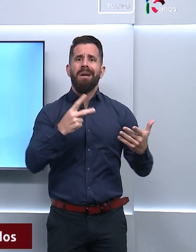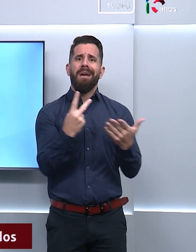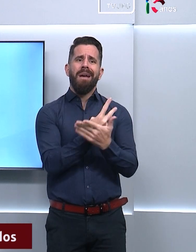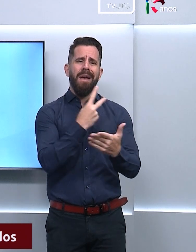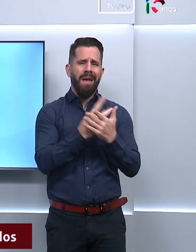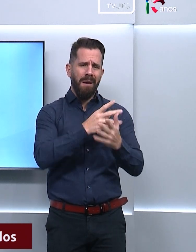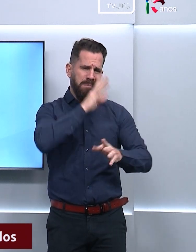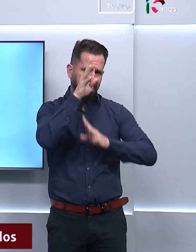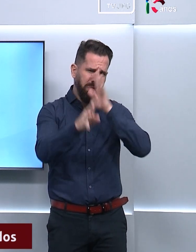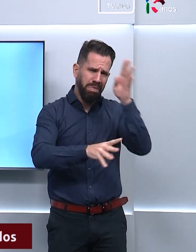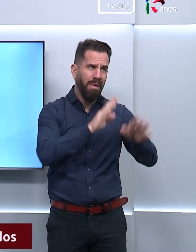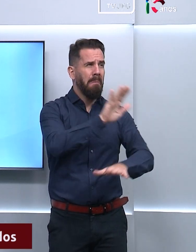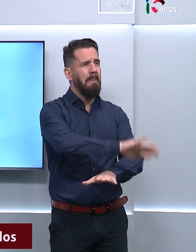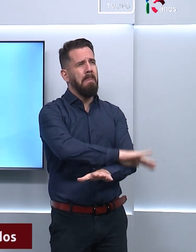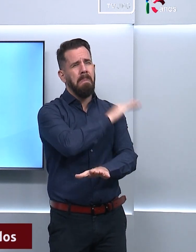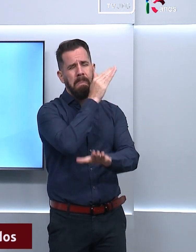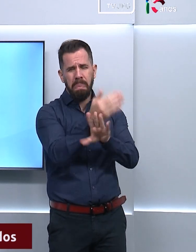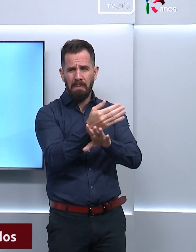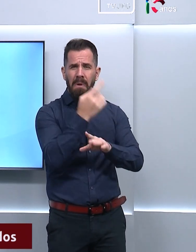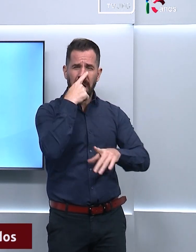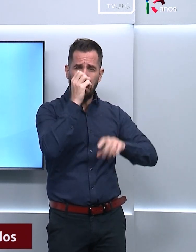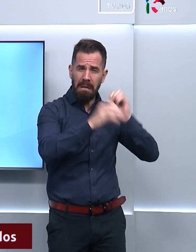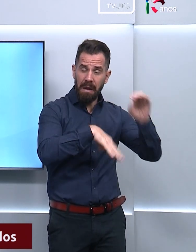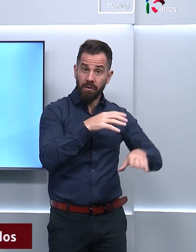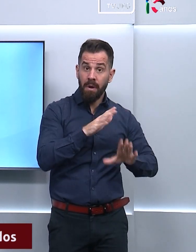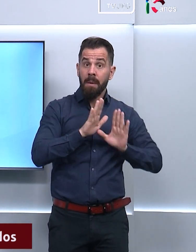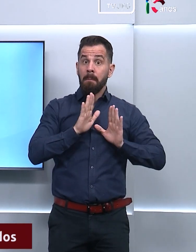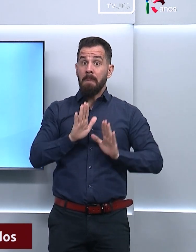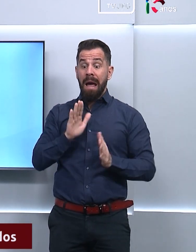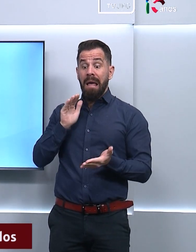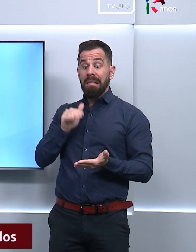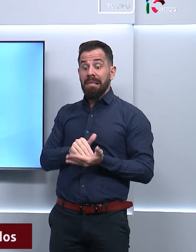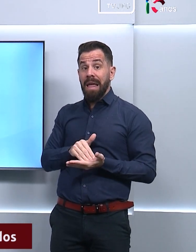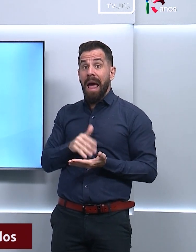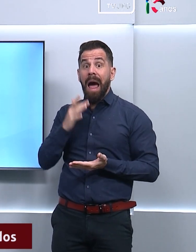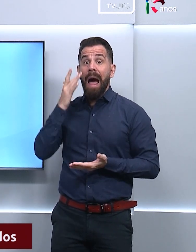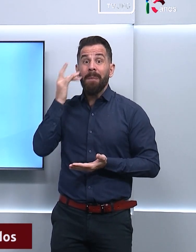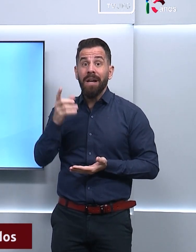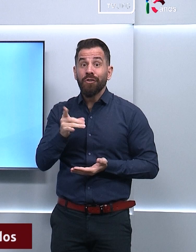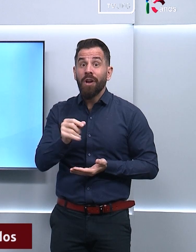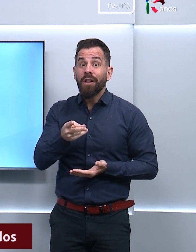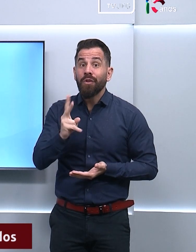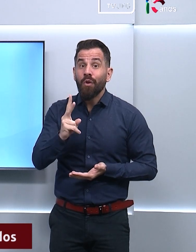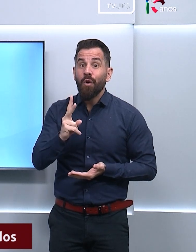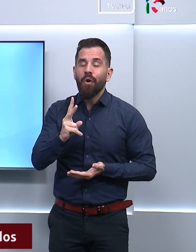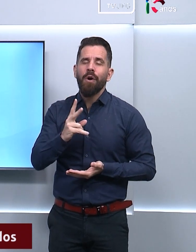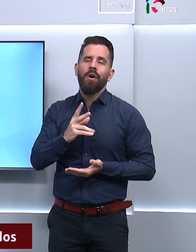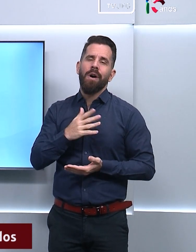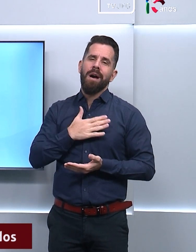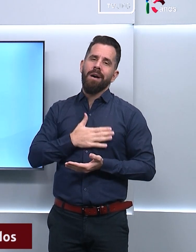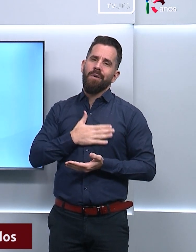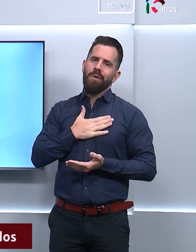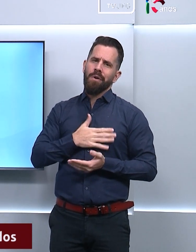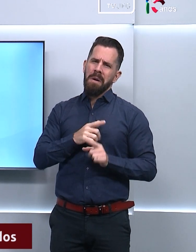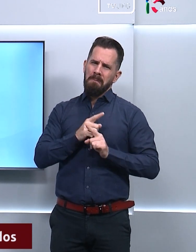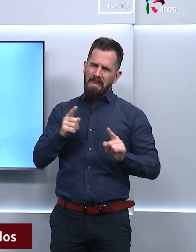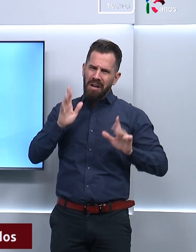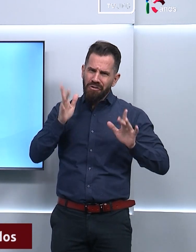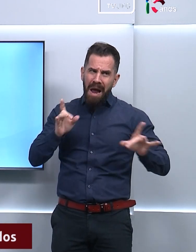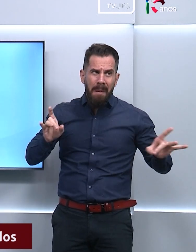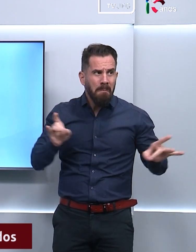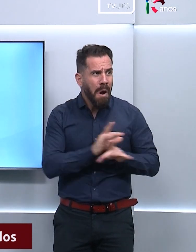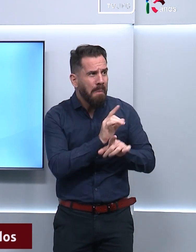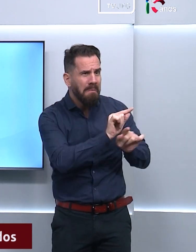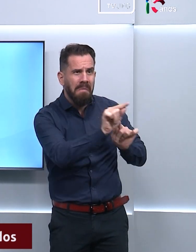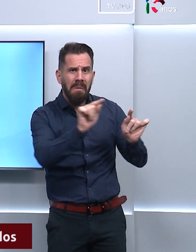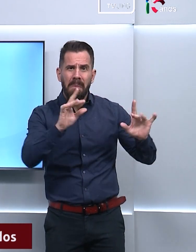dessa meta se encerra amanhã, dia 2 de agosto. Mas parece que ela está longe de ser cumprida no nosso país e até aqui no